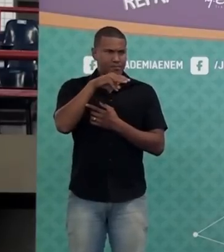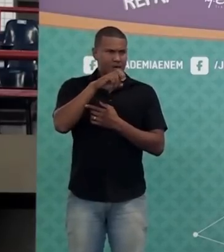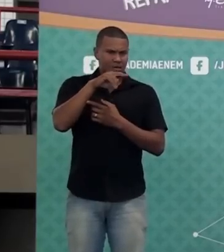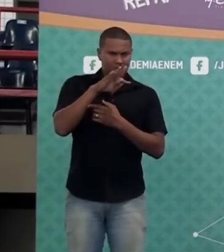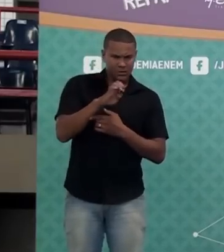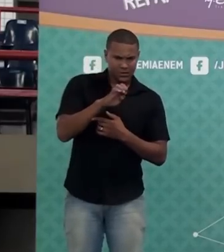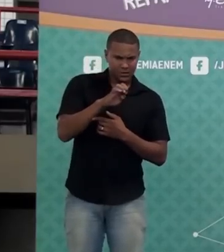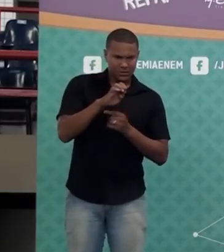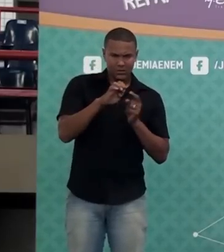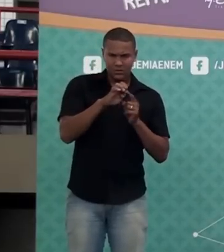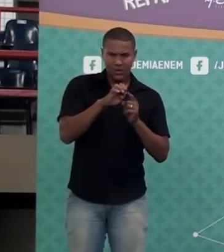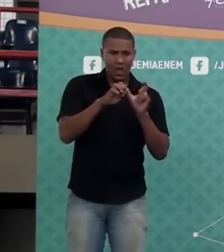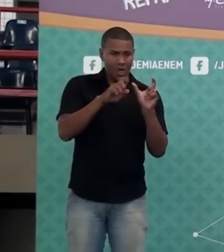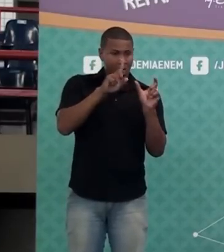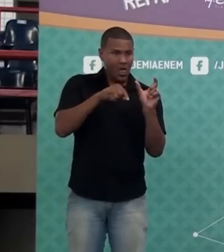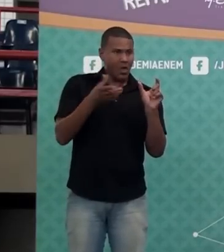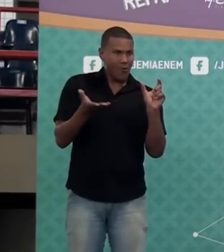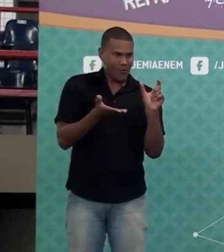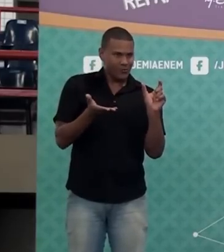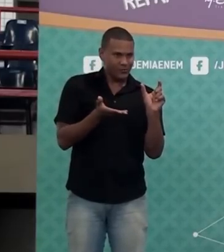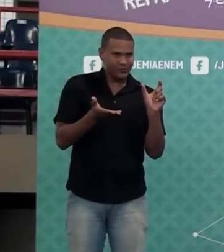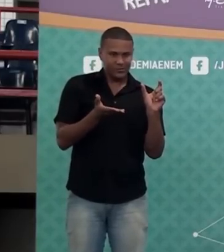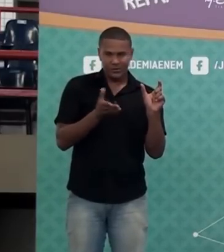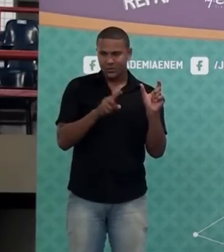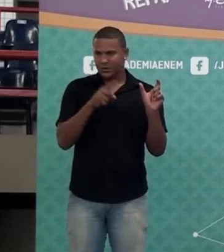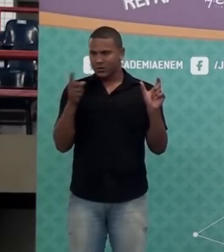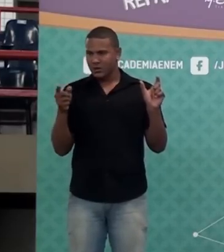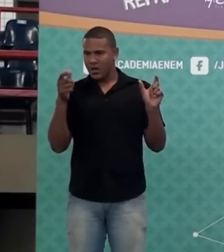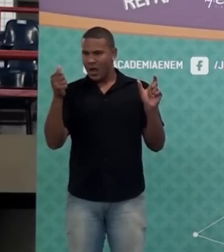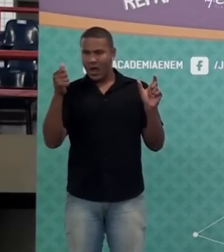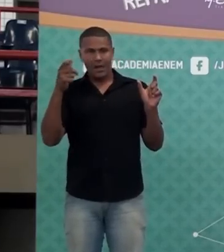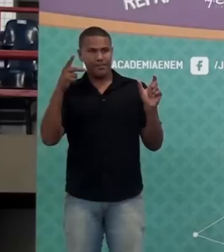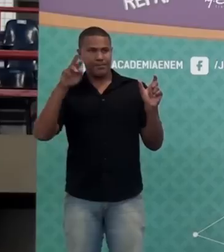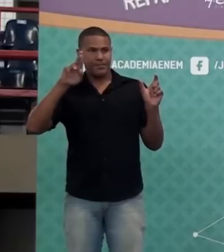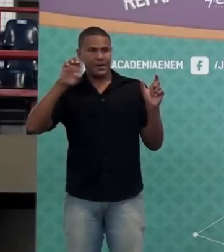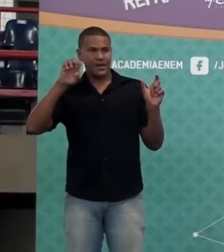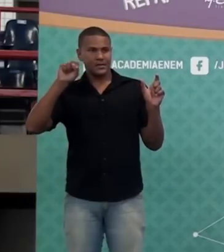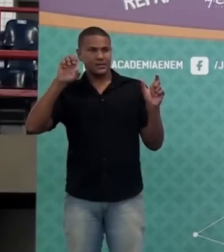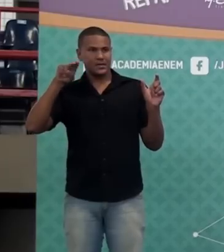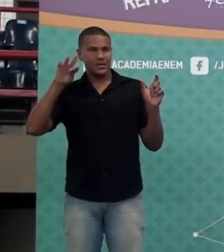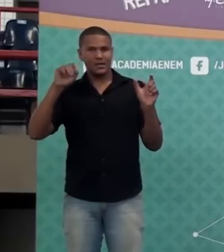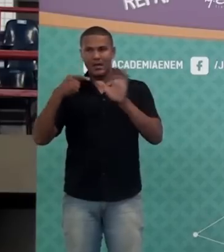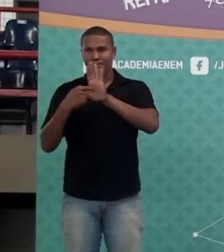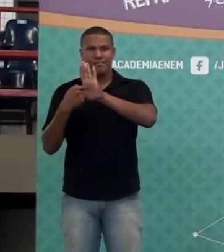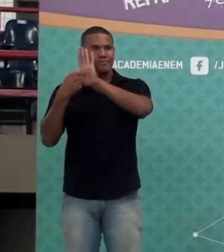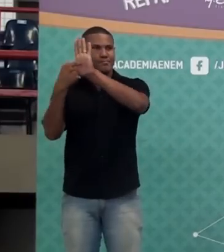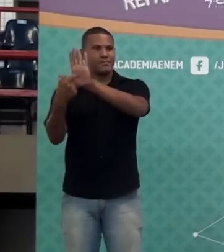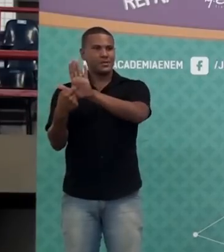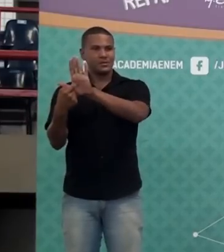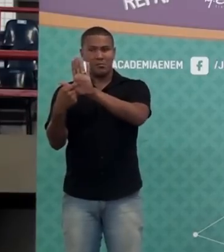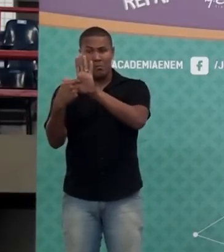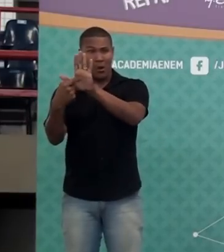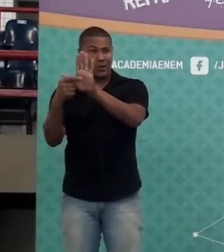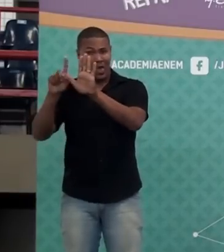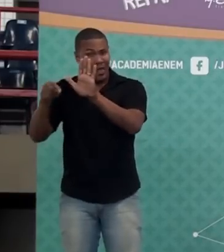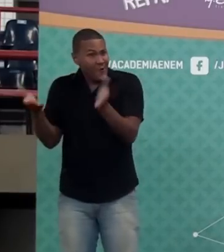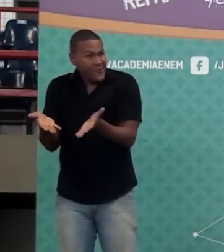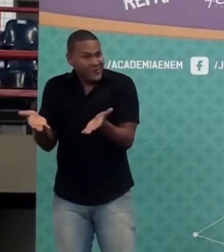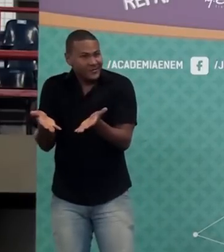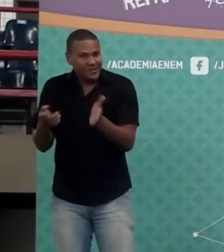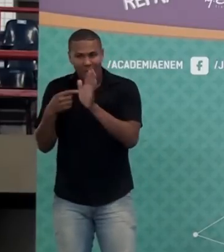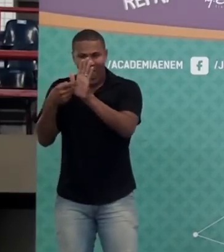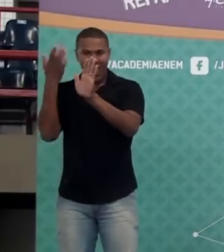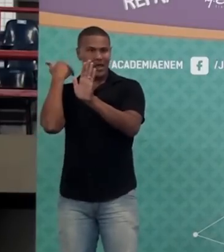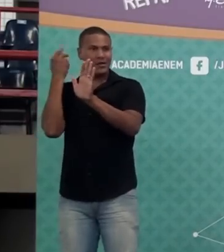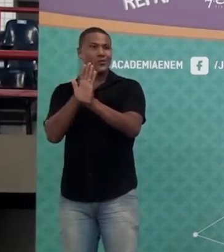é presente do indicativo. Então, quando eu digo atualmente, a educação brasileira apresenta, eu estou dizendo duas